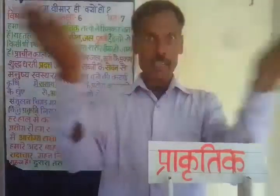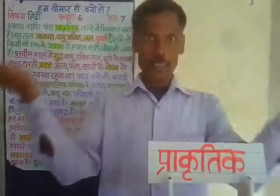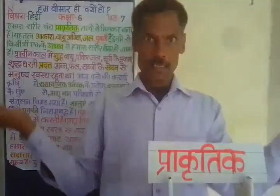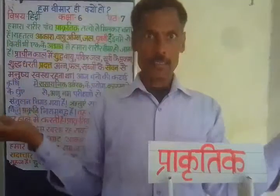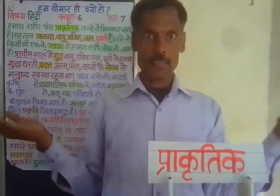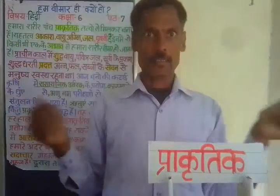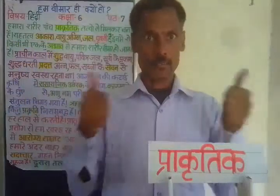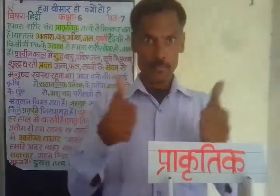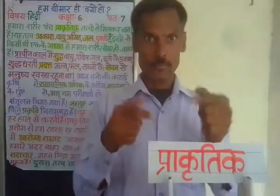प्राकृतिक